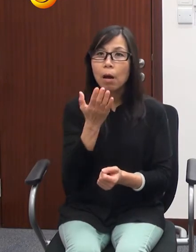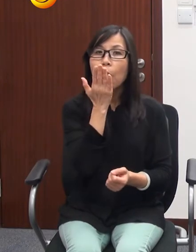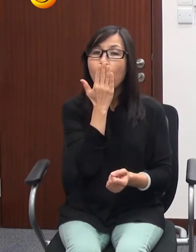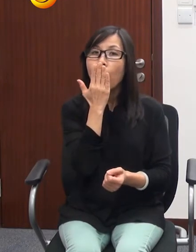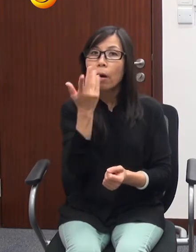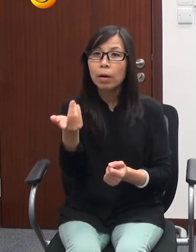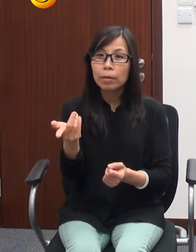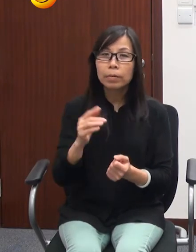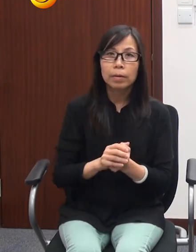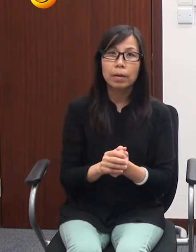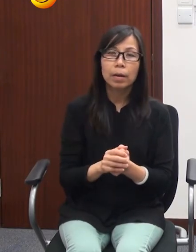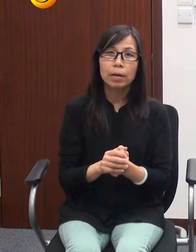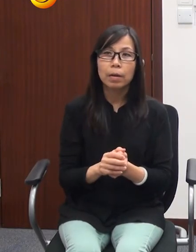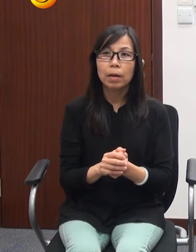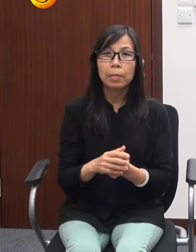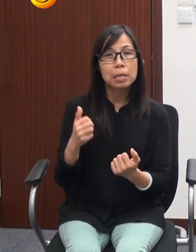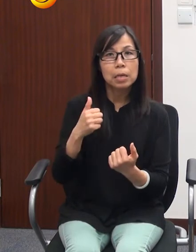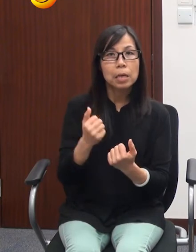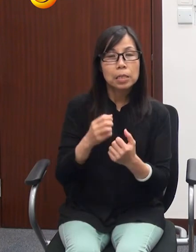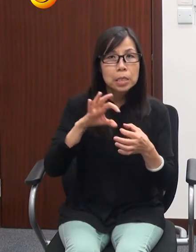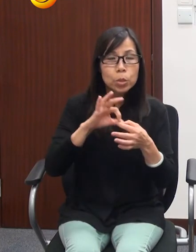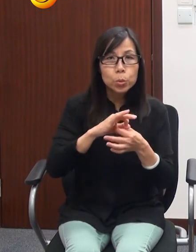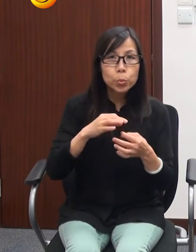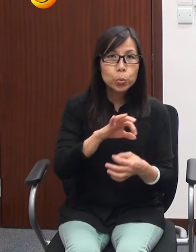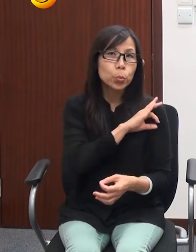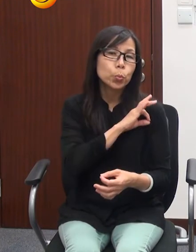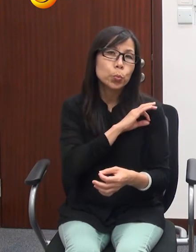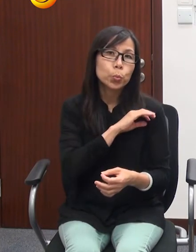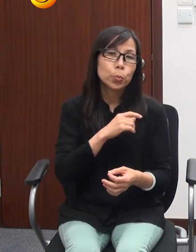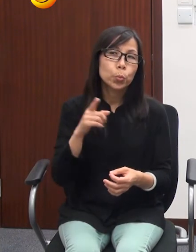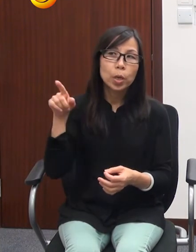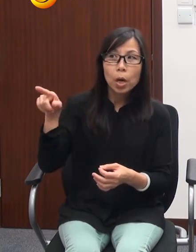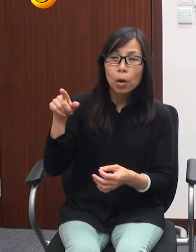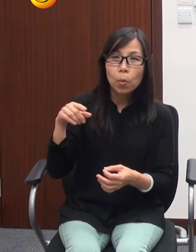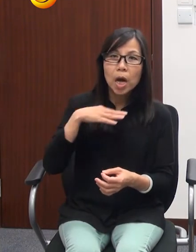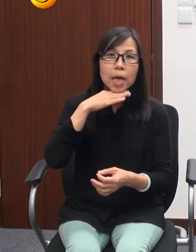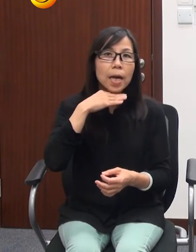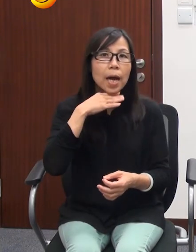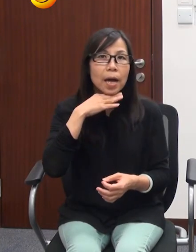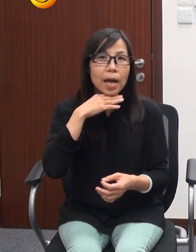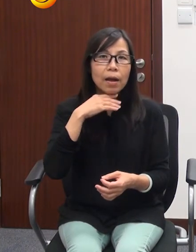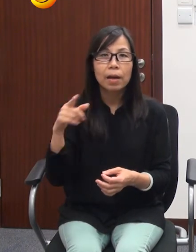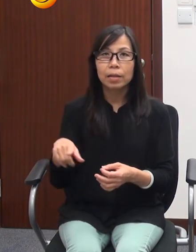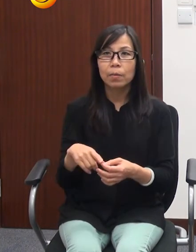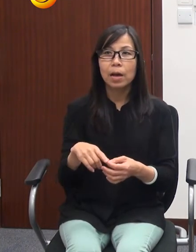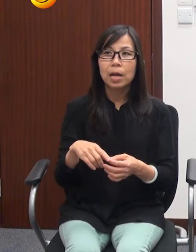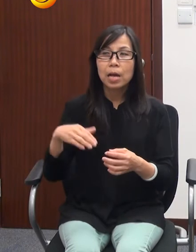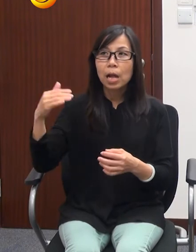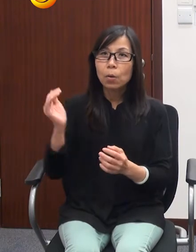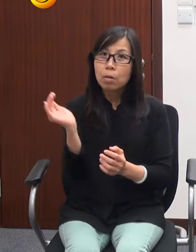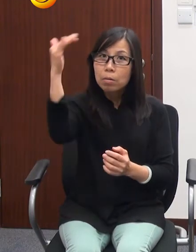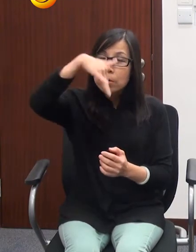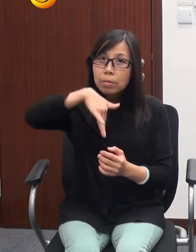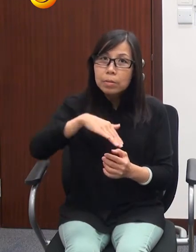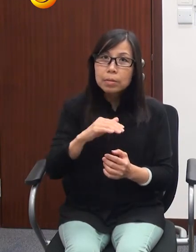支聯會遭遇嗰個啦，走去踩支聯會牆嗰個啦，即係話支聯會呃人啊，劉山清同埋我都係政棍嚟噶，俾公共收買啊！